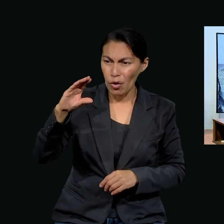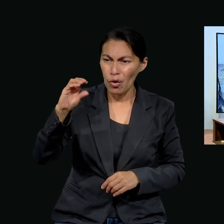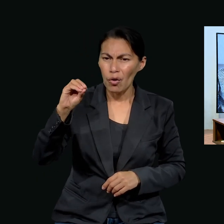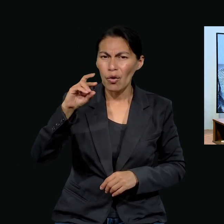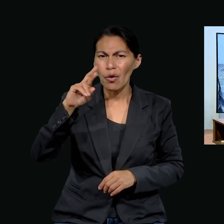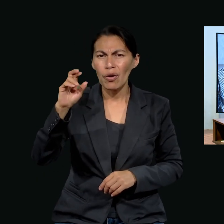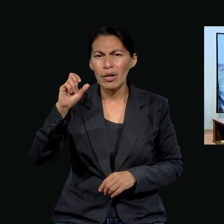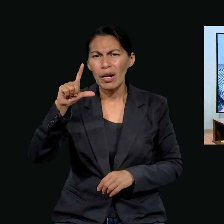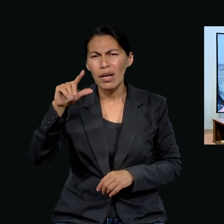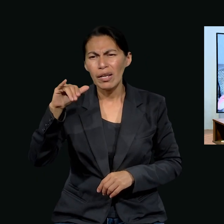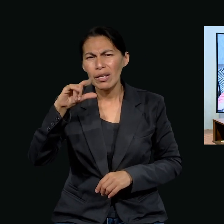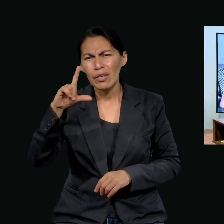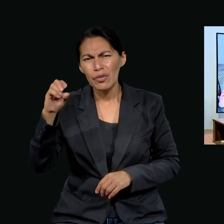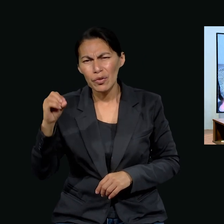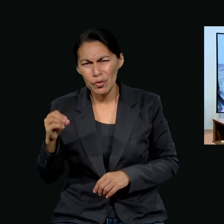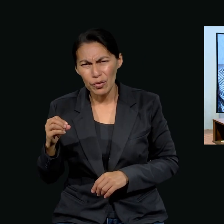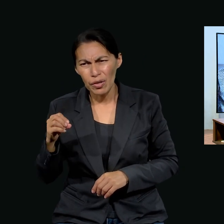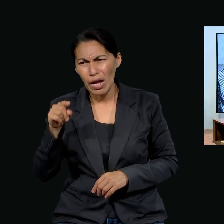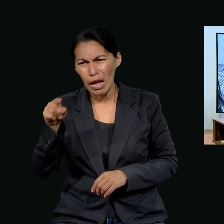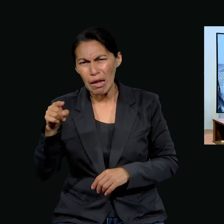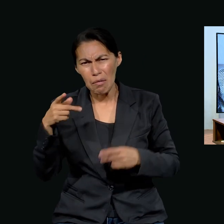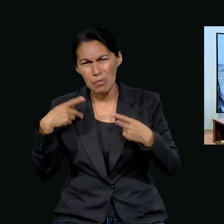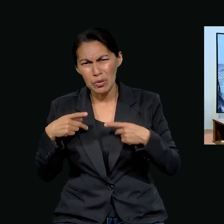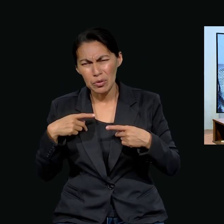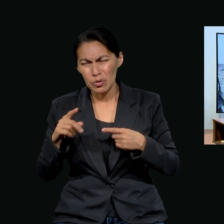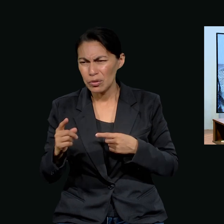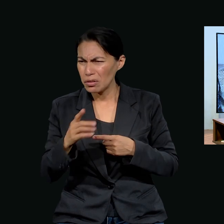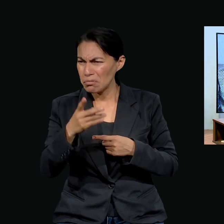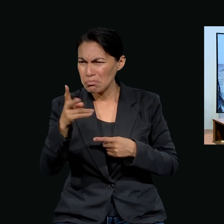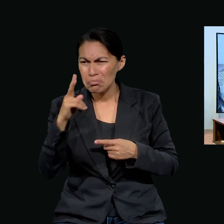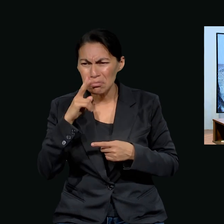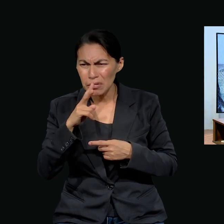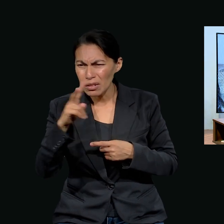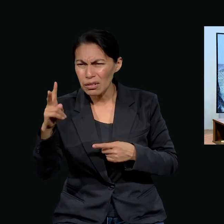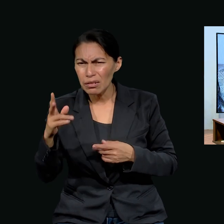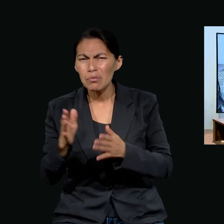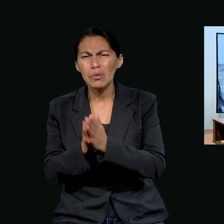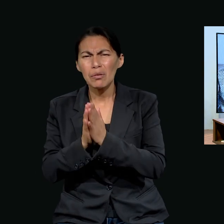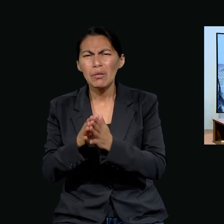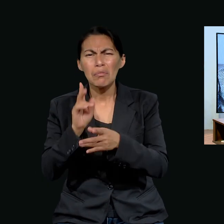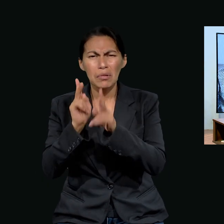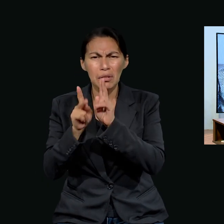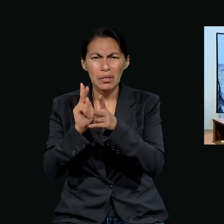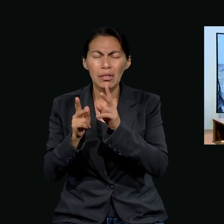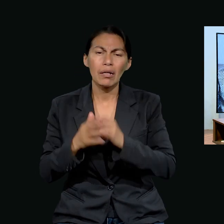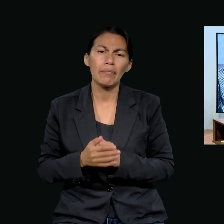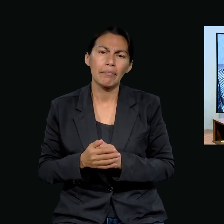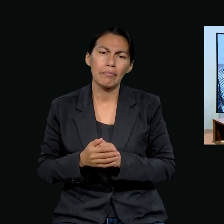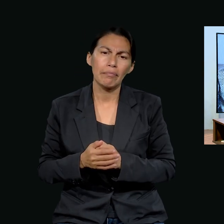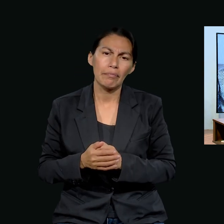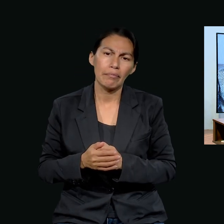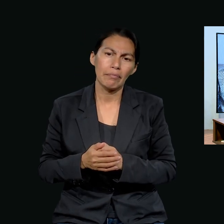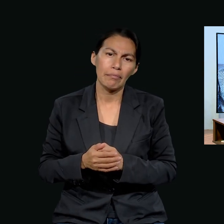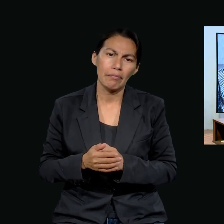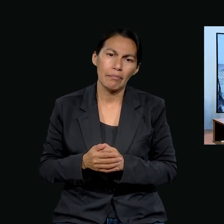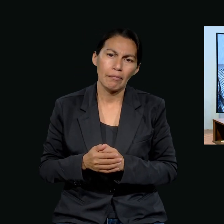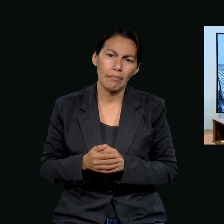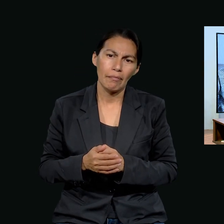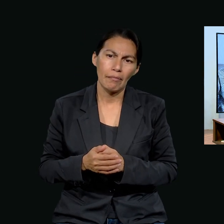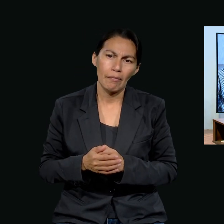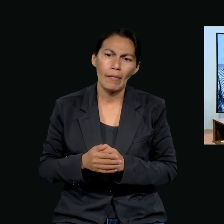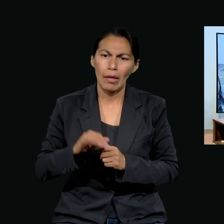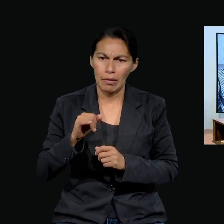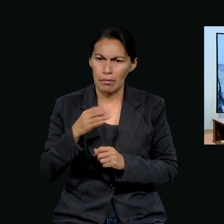aparecen algunas personas. Cuéntenos algo de lo que puede verse en pantalla, quizás la fotografía de